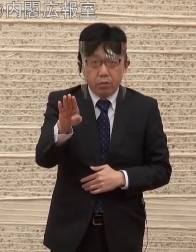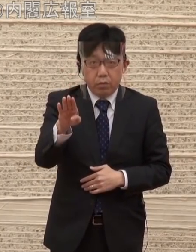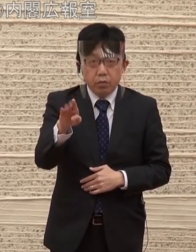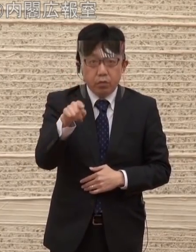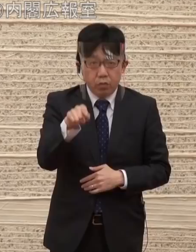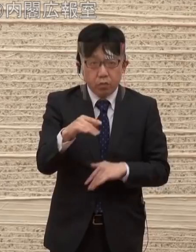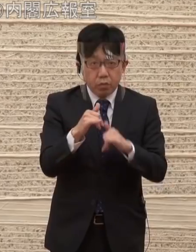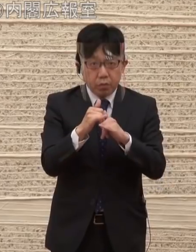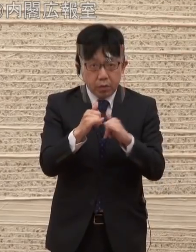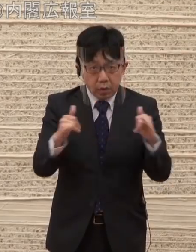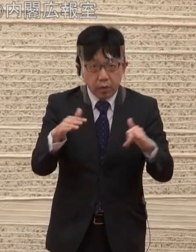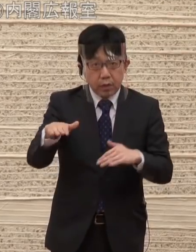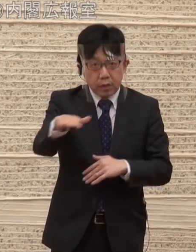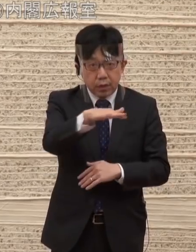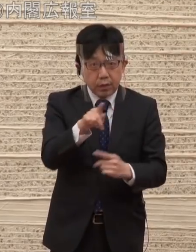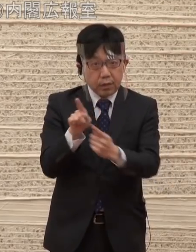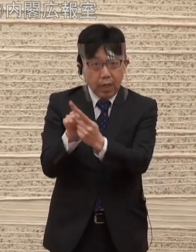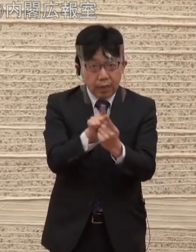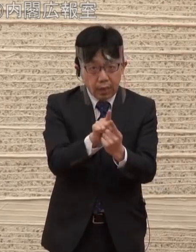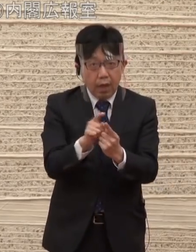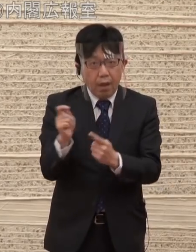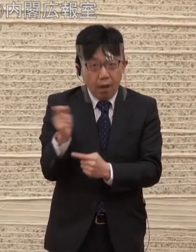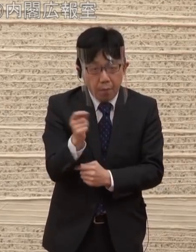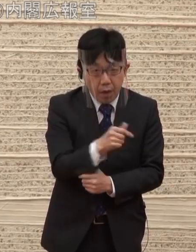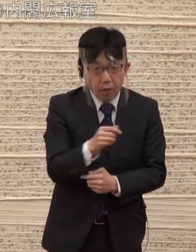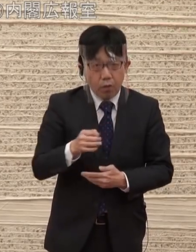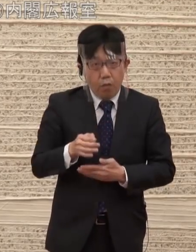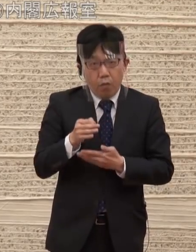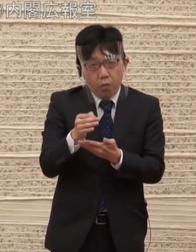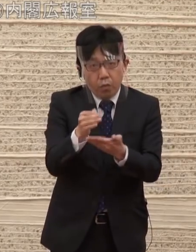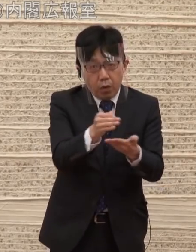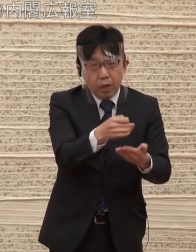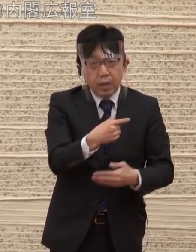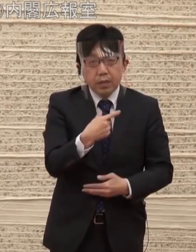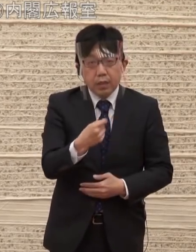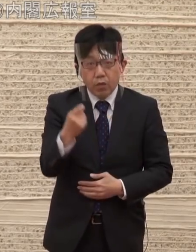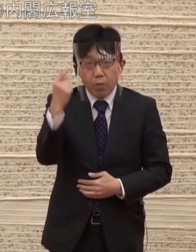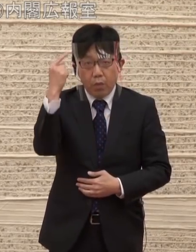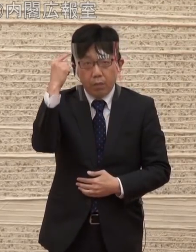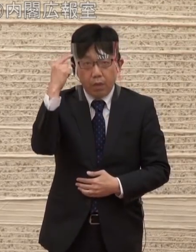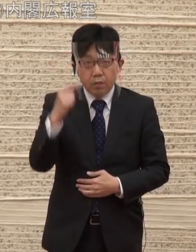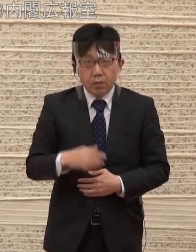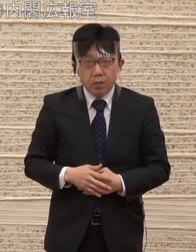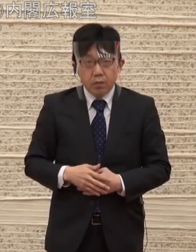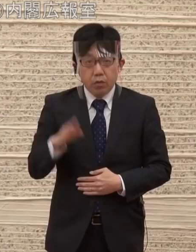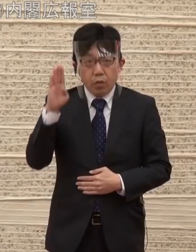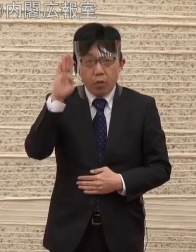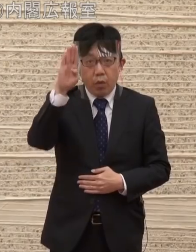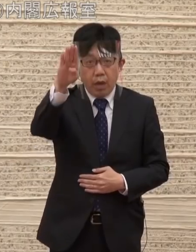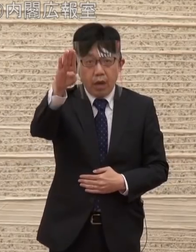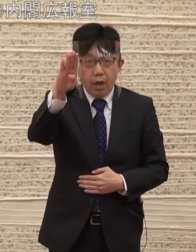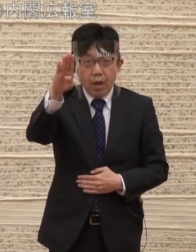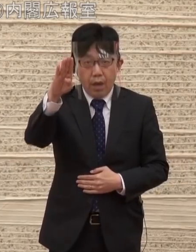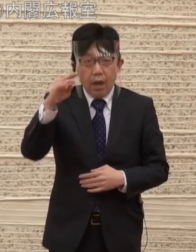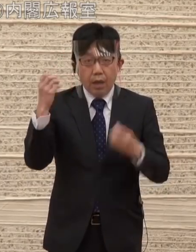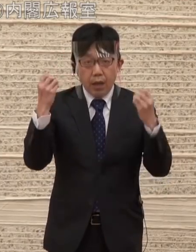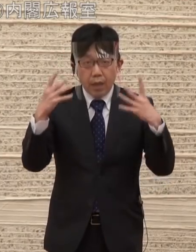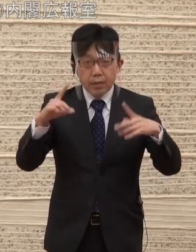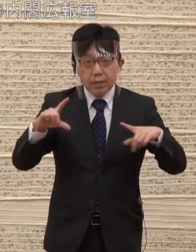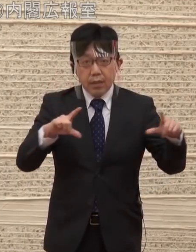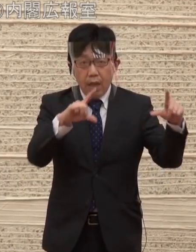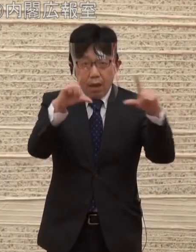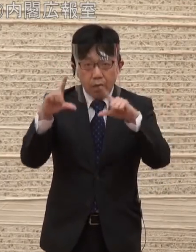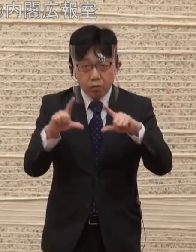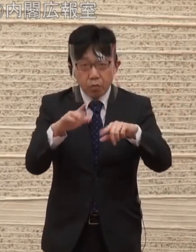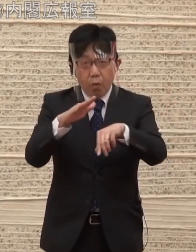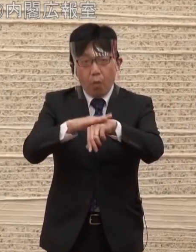早くを統治をしていきたいとこう思っています今後新しい生活様式の定着を図っていく上